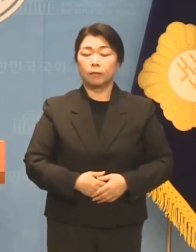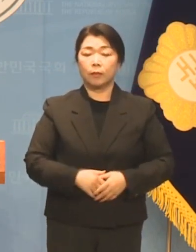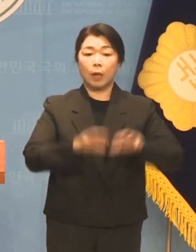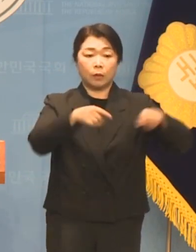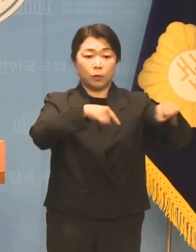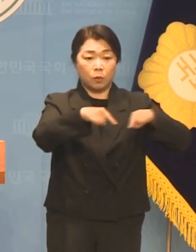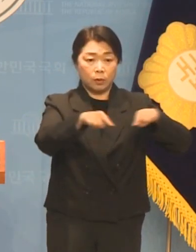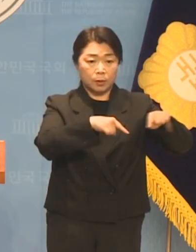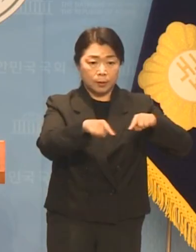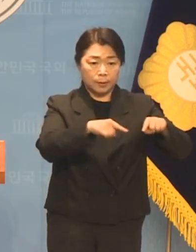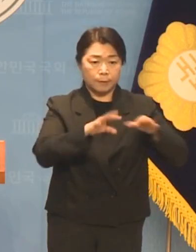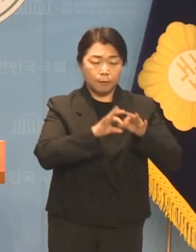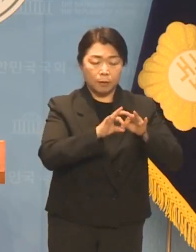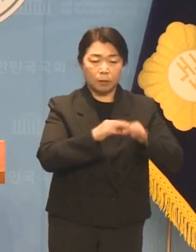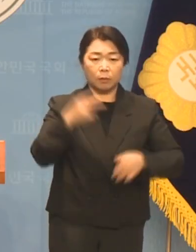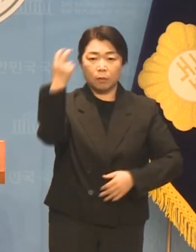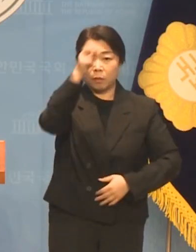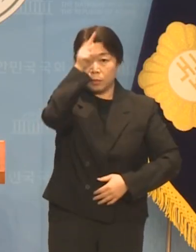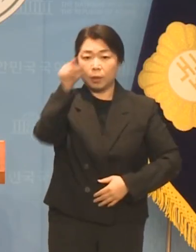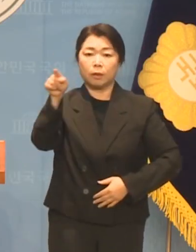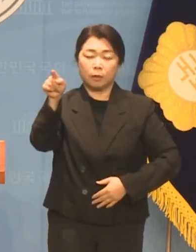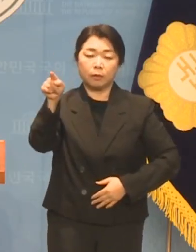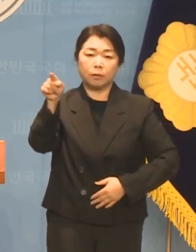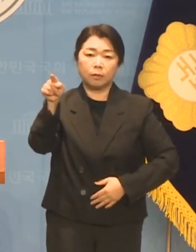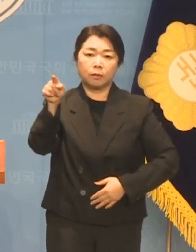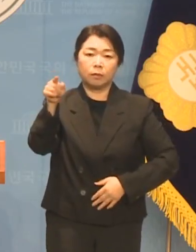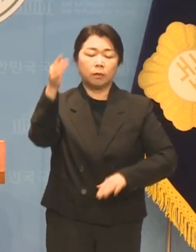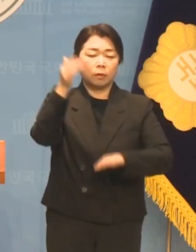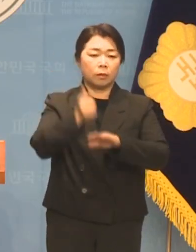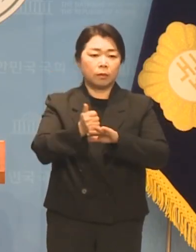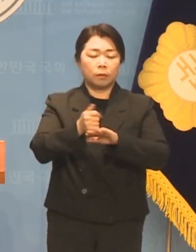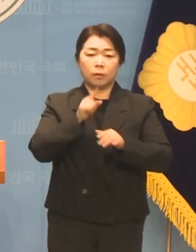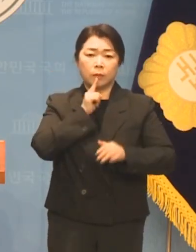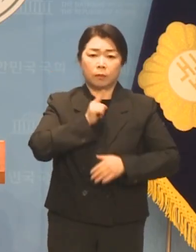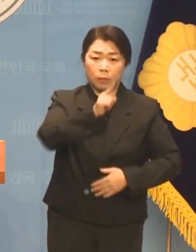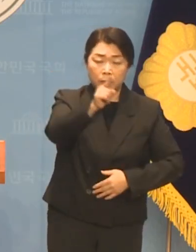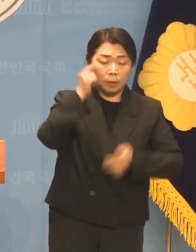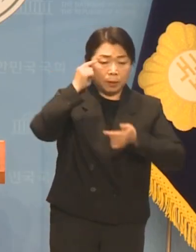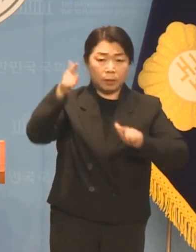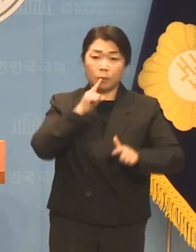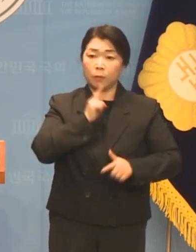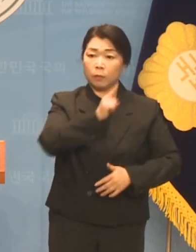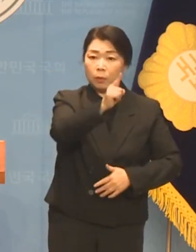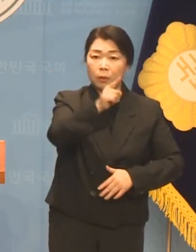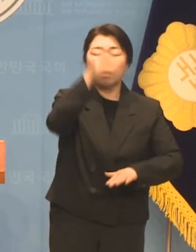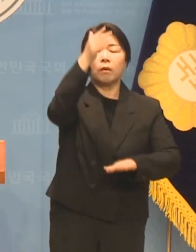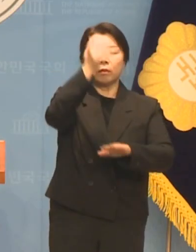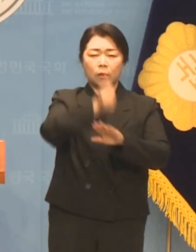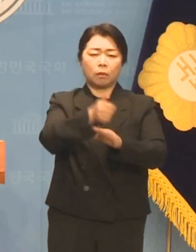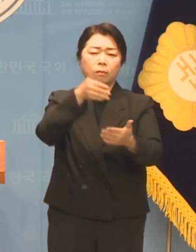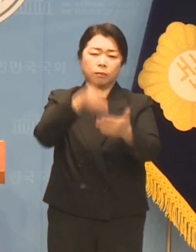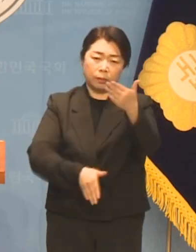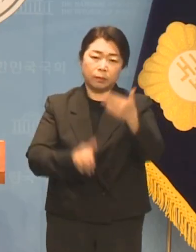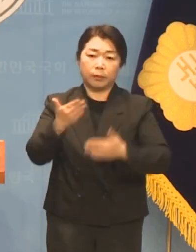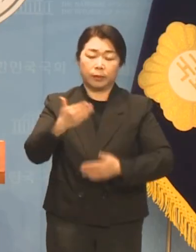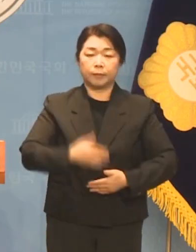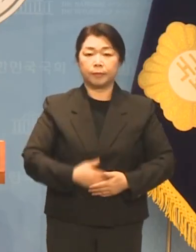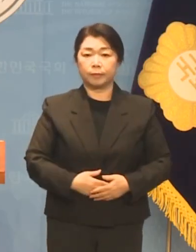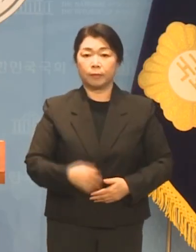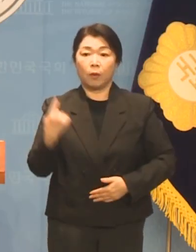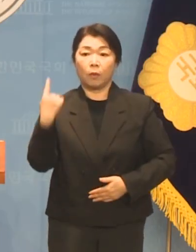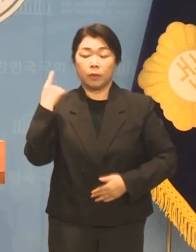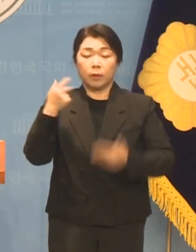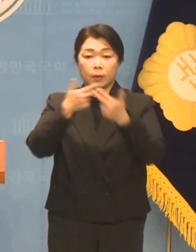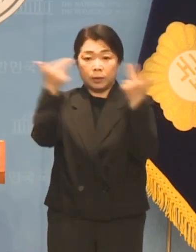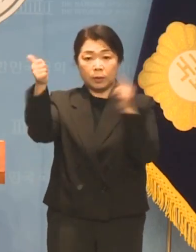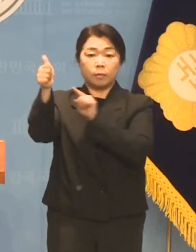정치 검찰의 상고 결국 기각으로 끝날 것입니다. 검찰이 어제